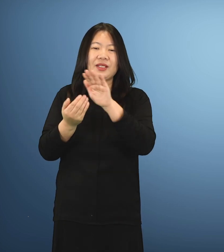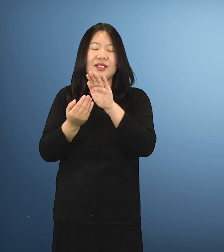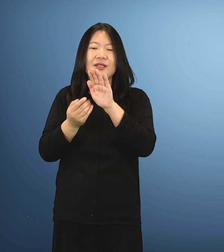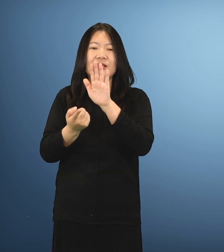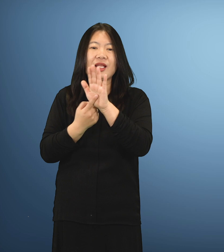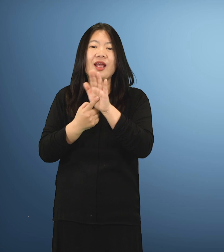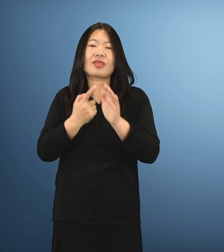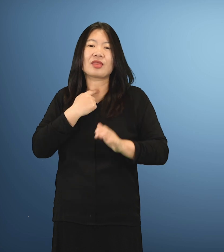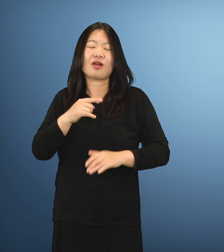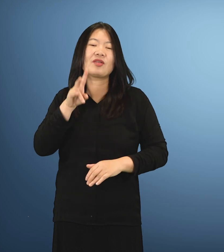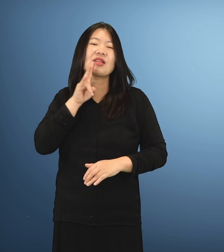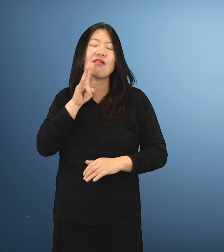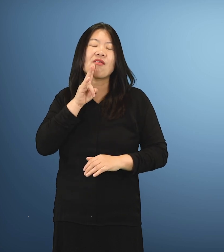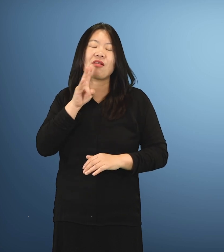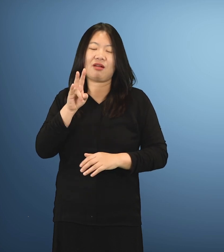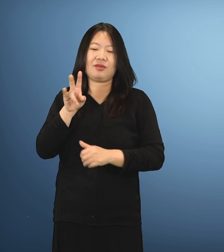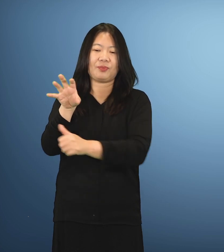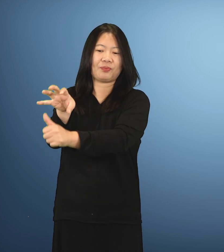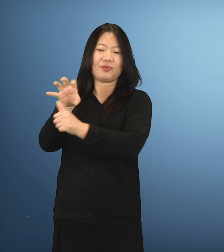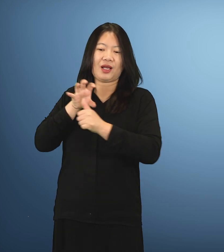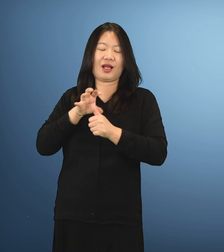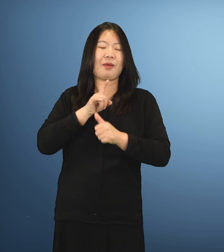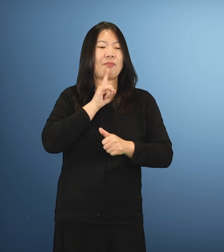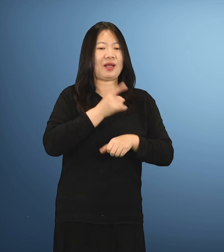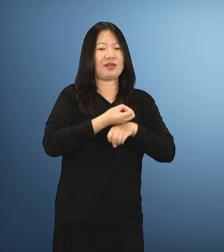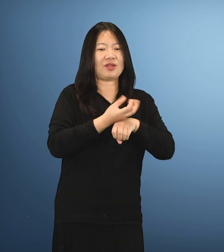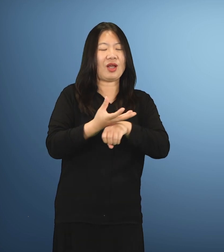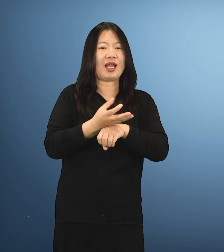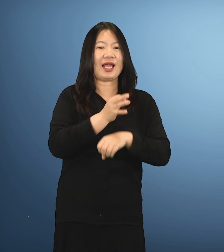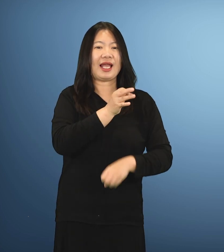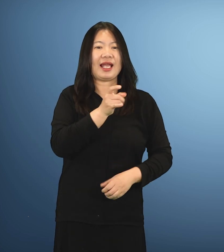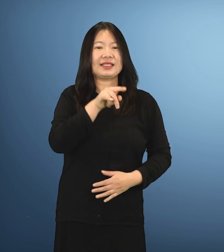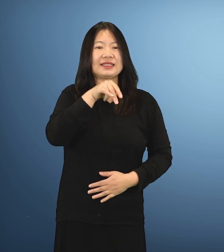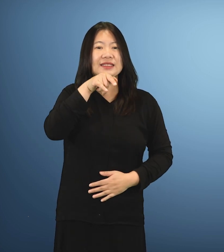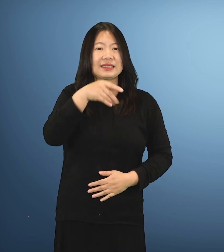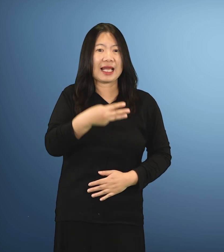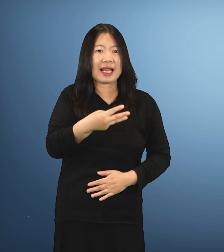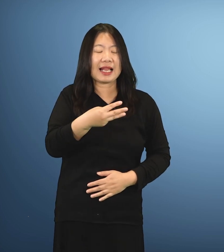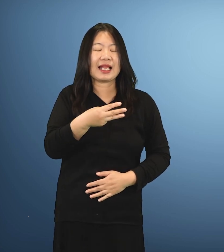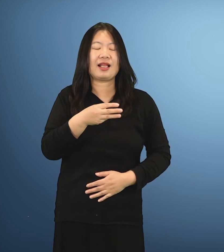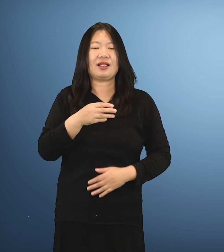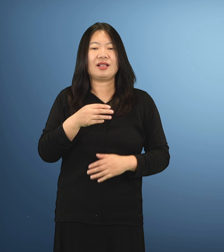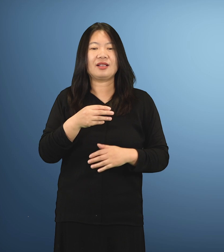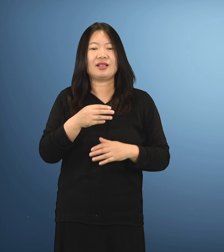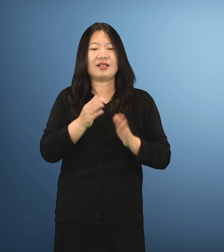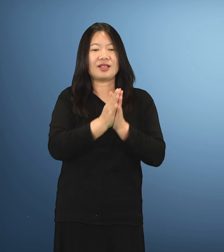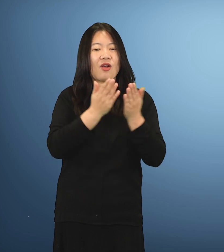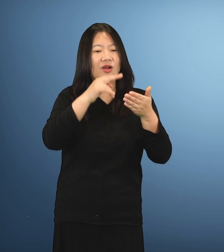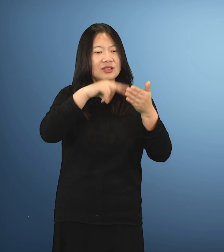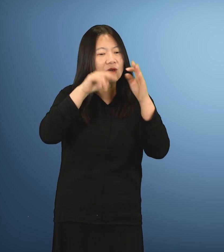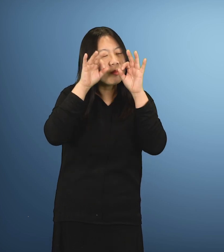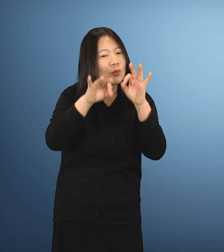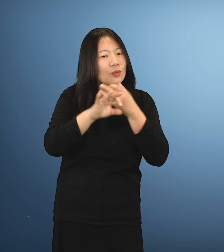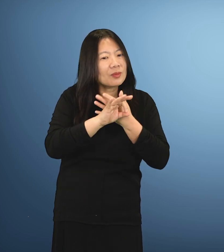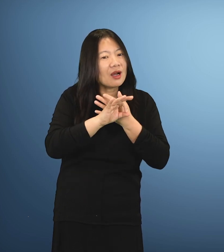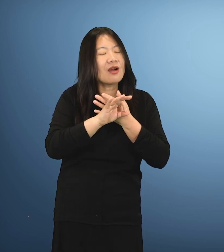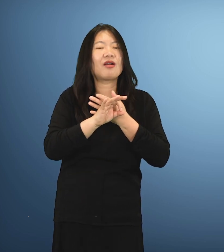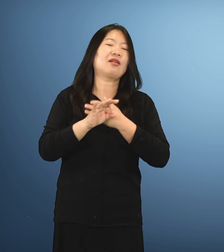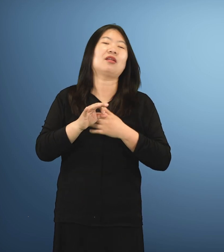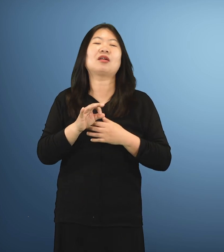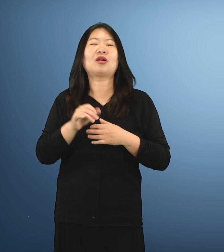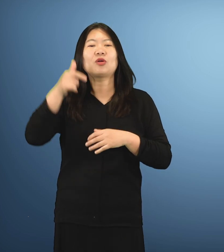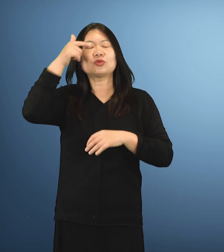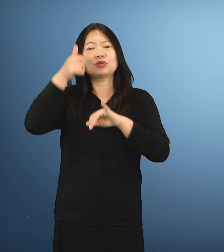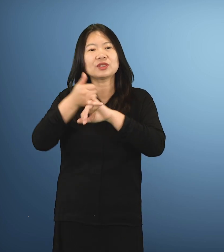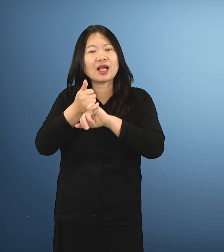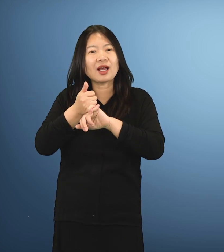에스겔서나 예레미야서에 보면 구약의 그런 백성들의 상태를 이렇게 설명했어요.